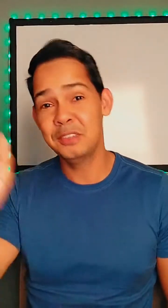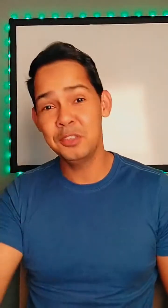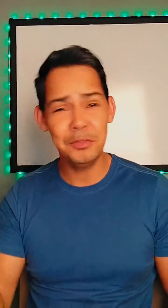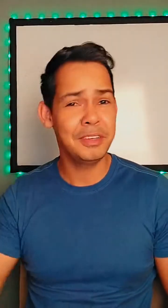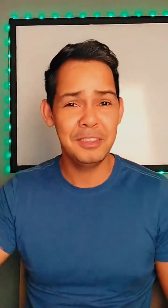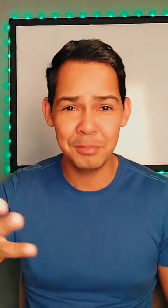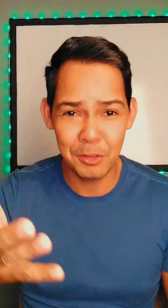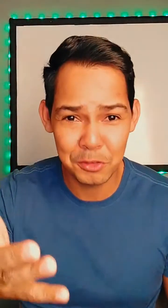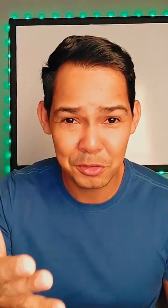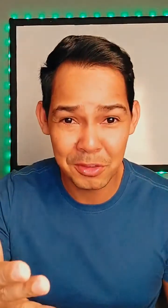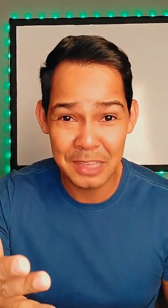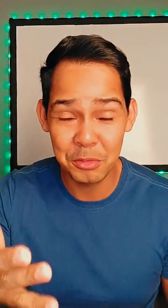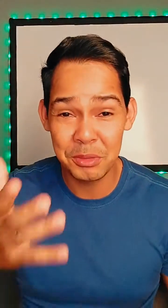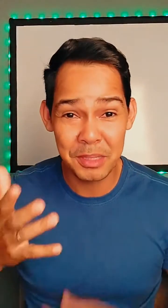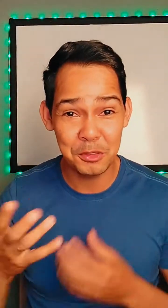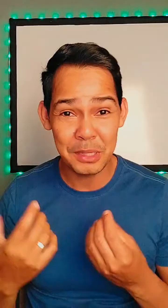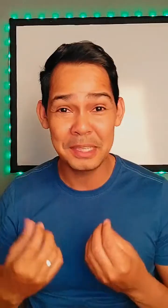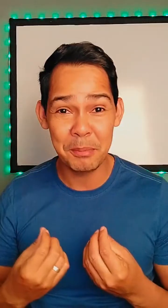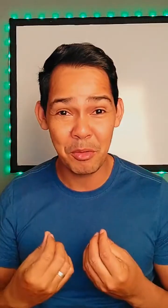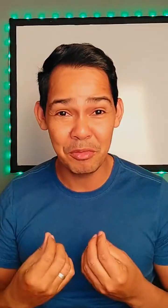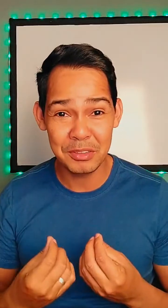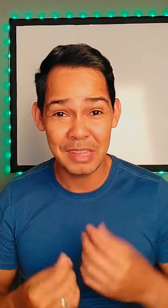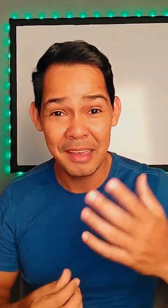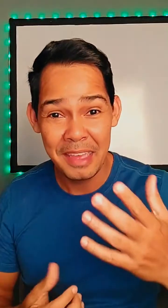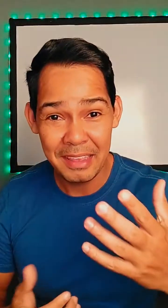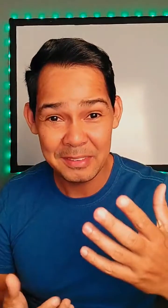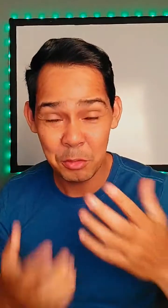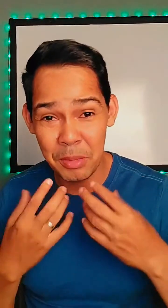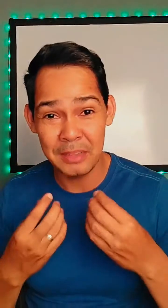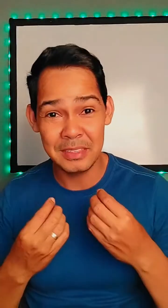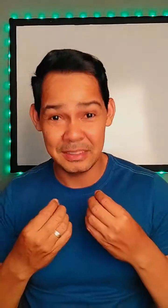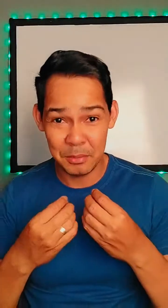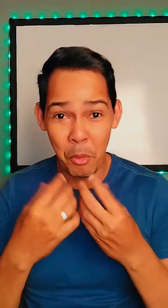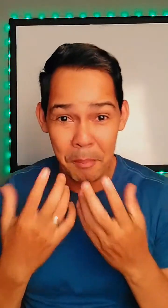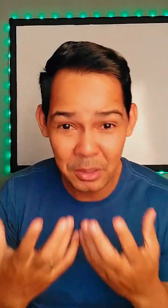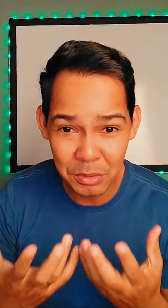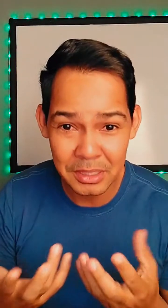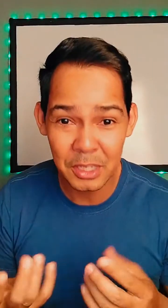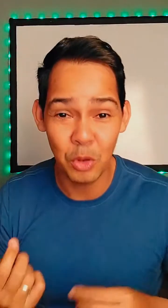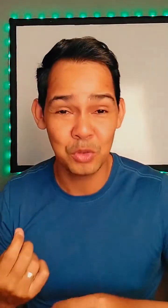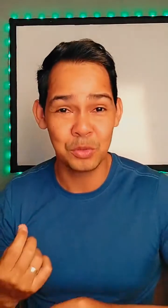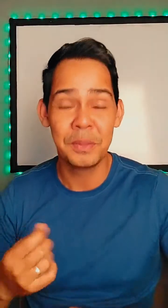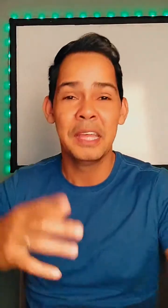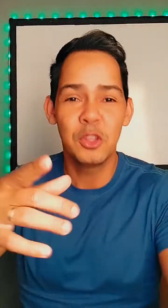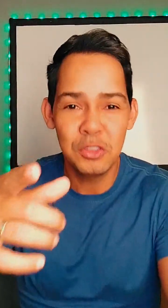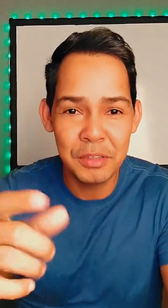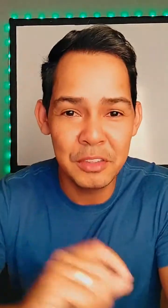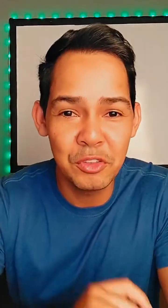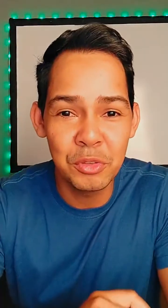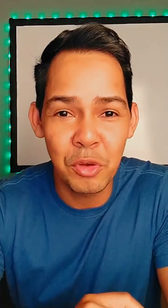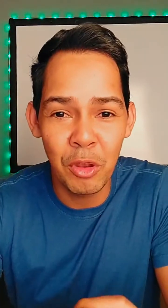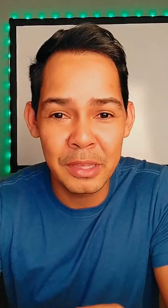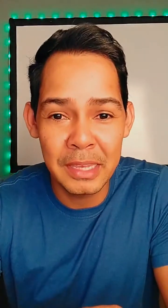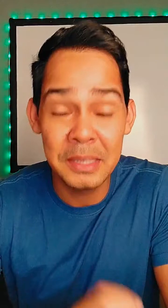não fez, pode discordar de mim, porque a gente está aqui para conversar. Esse momento aqui é nosso. Então, se fez sentido, coloque aqui. Se não